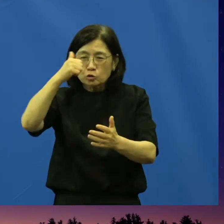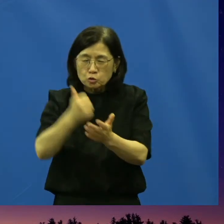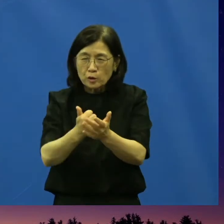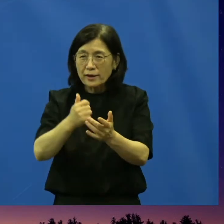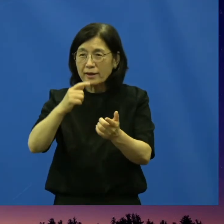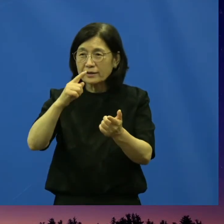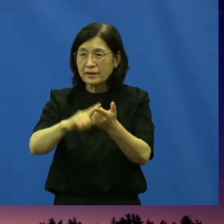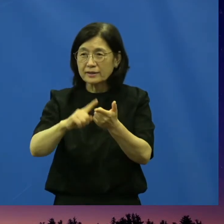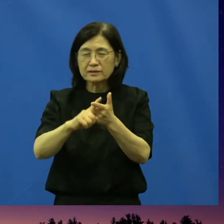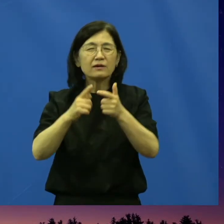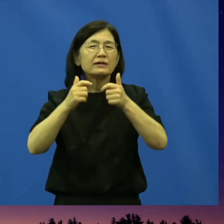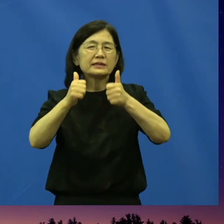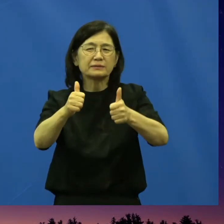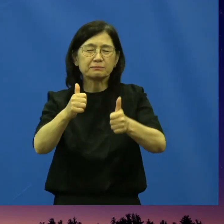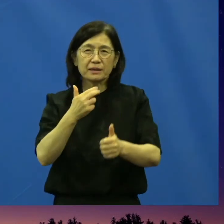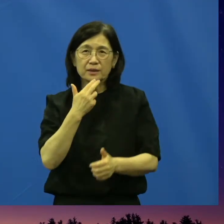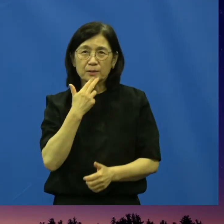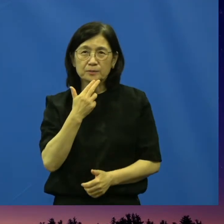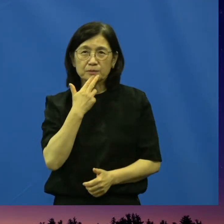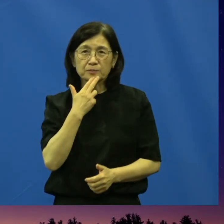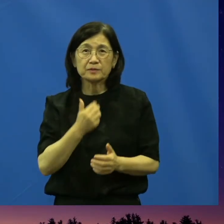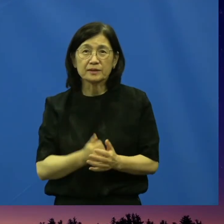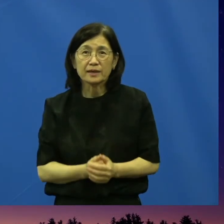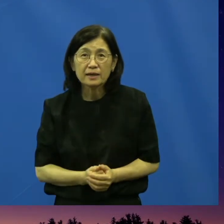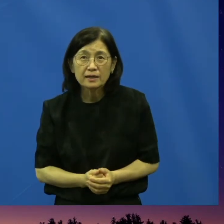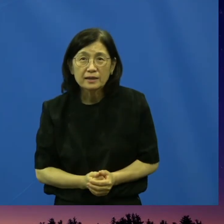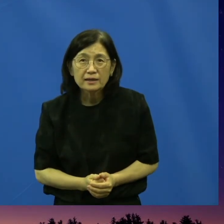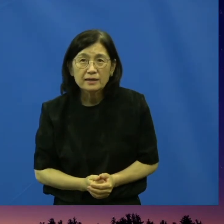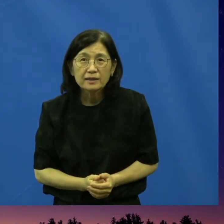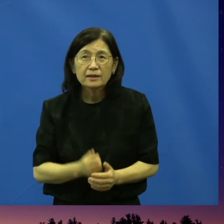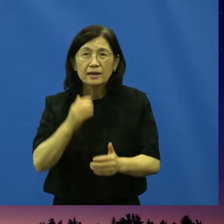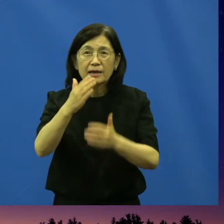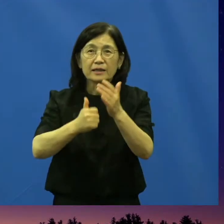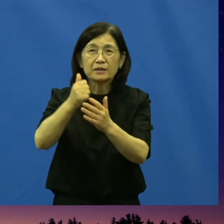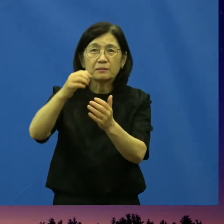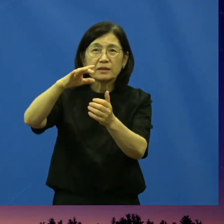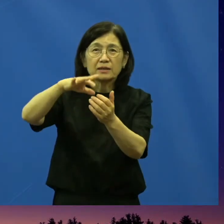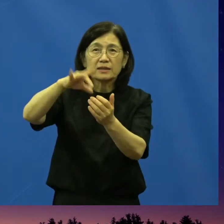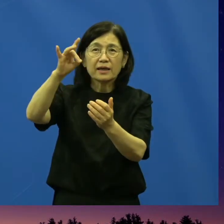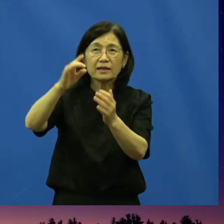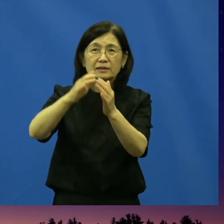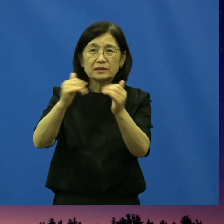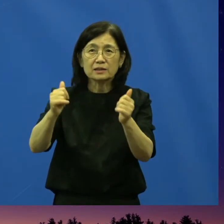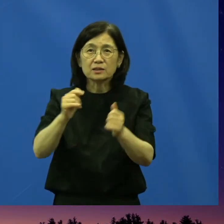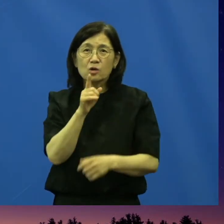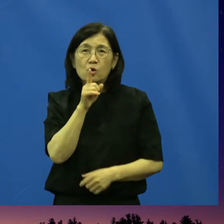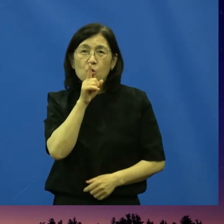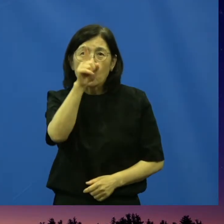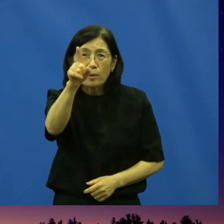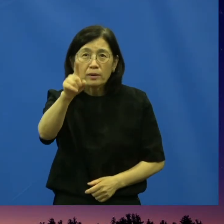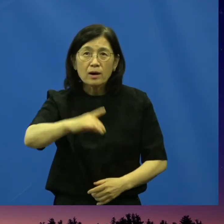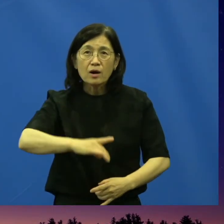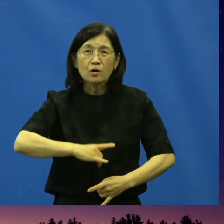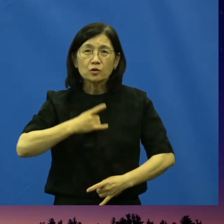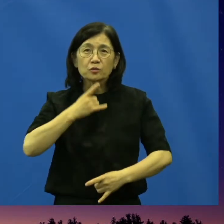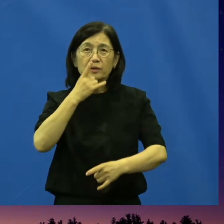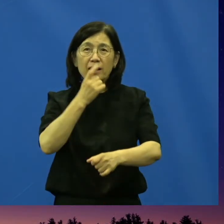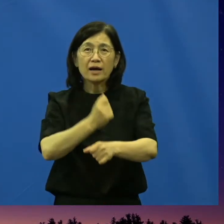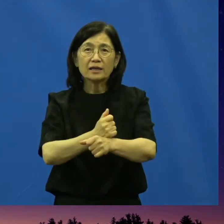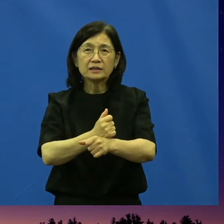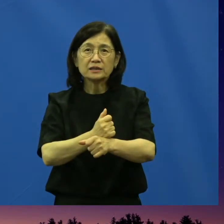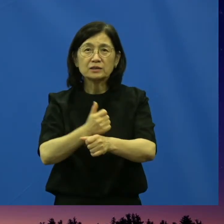능히 하나님께서 택하신 자들을 고발하리요? 의롭다 하신 이는 하나님이시니